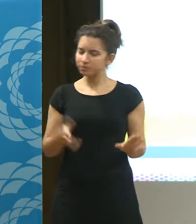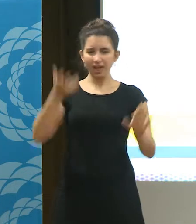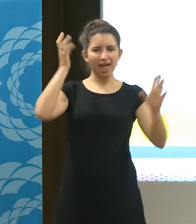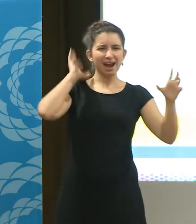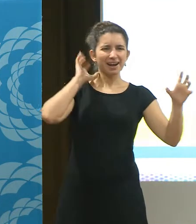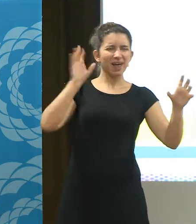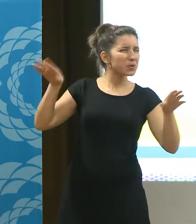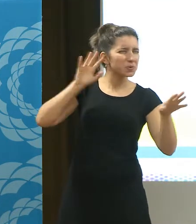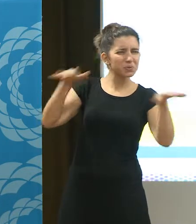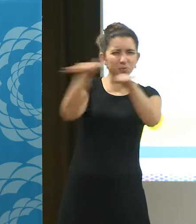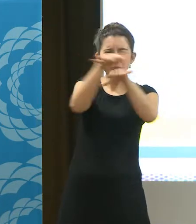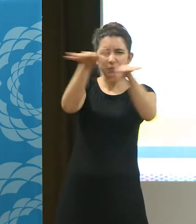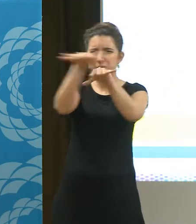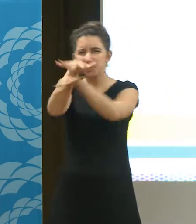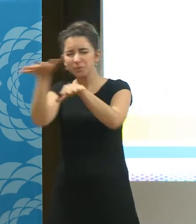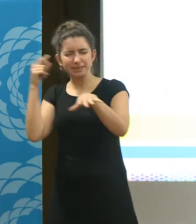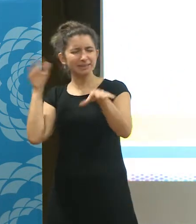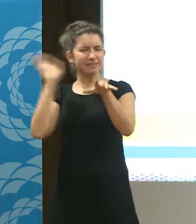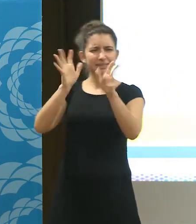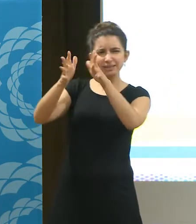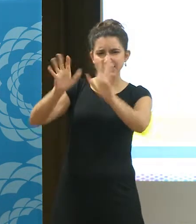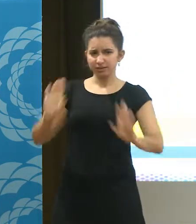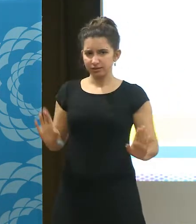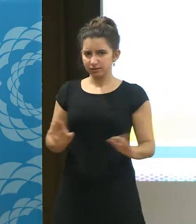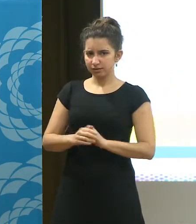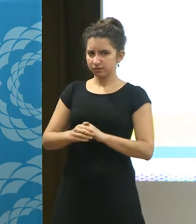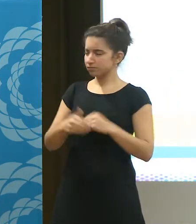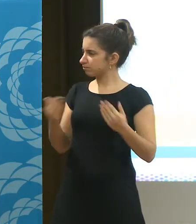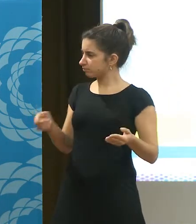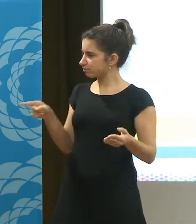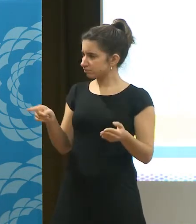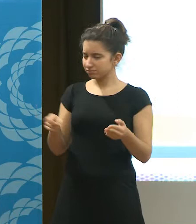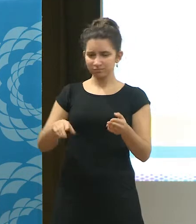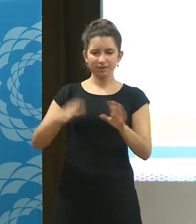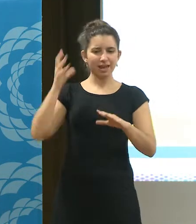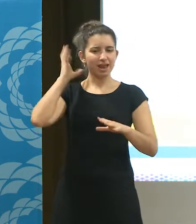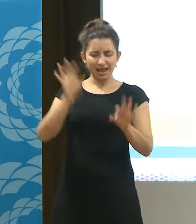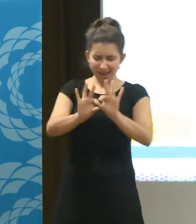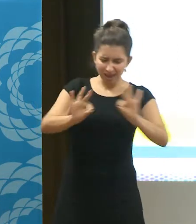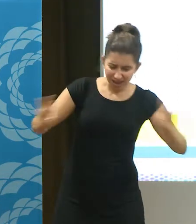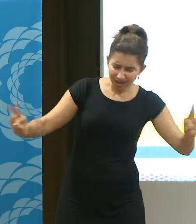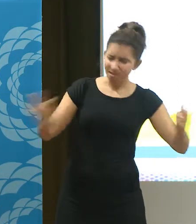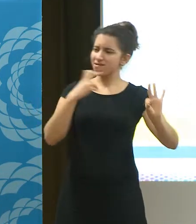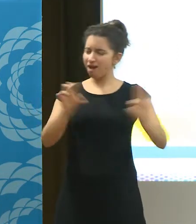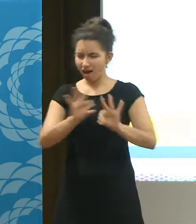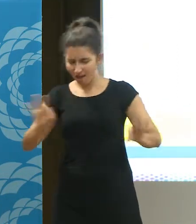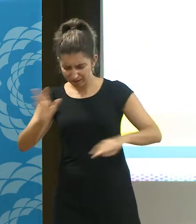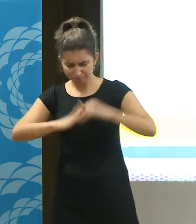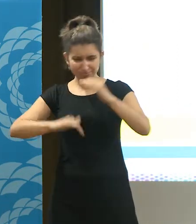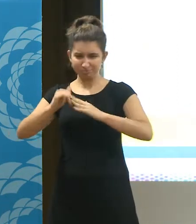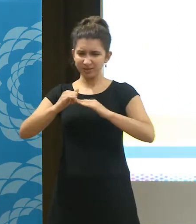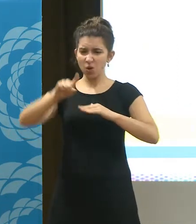que tenemos en nuestros medios. Nosotros armamos nuestros equipos, nuestros cables. No podemos